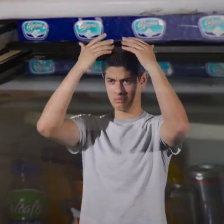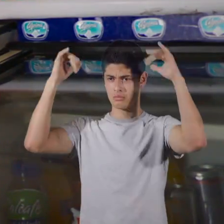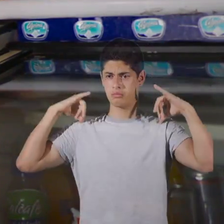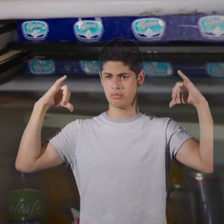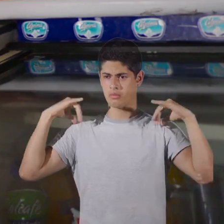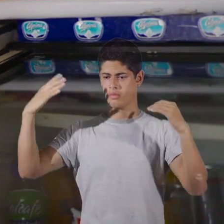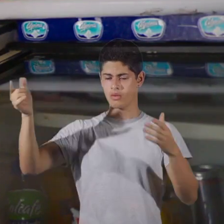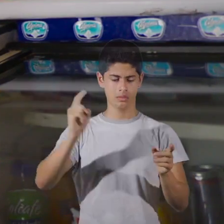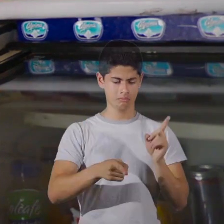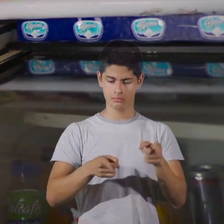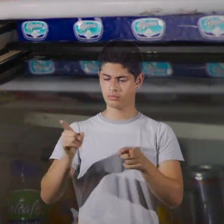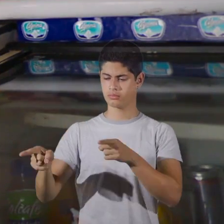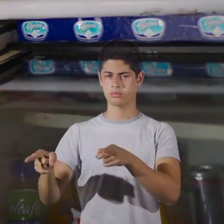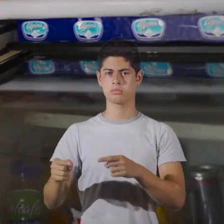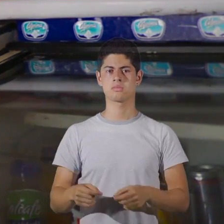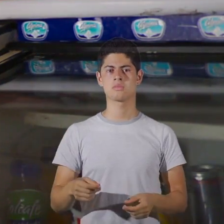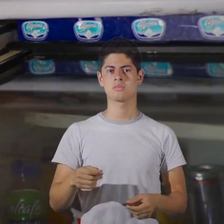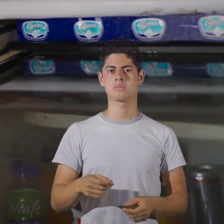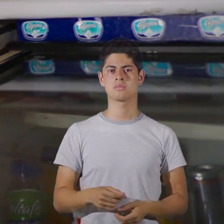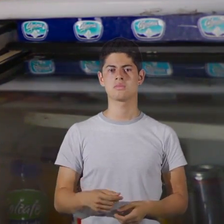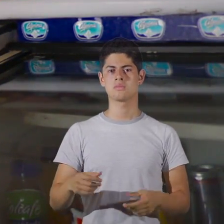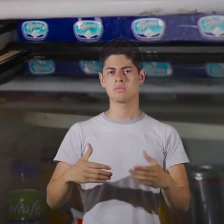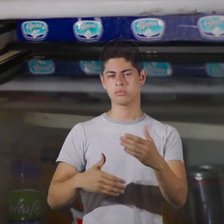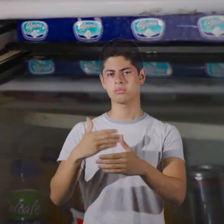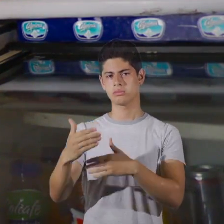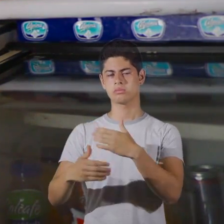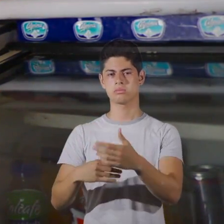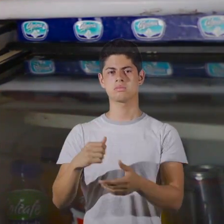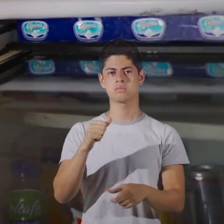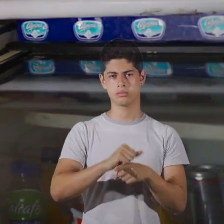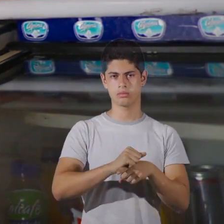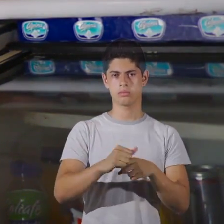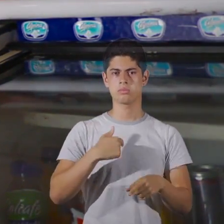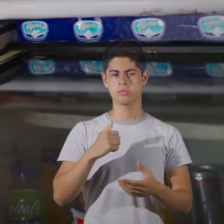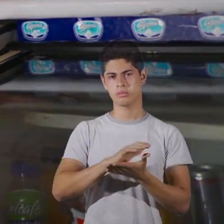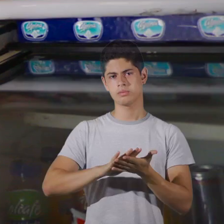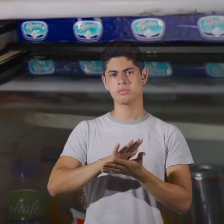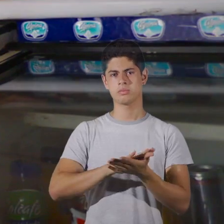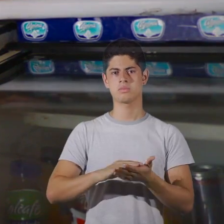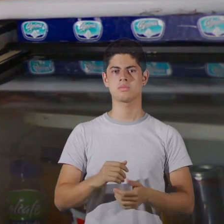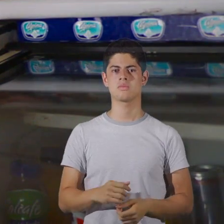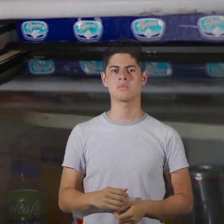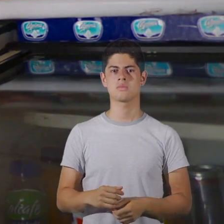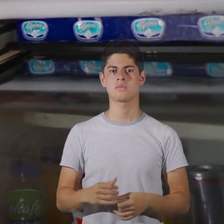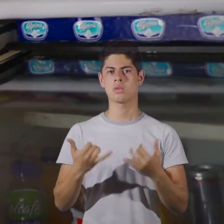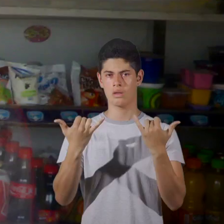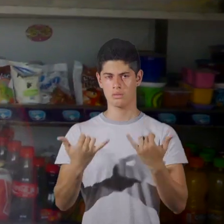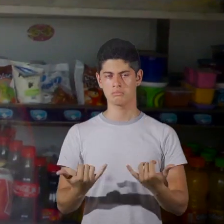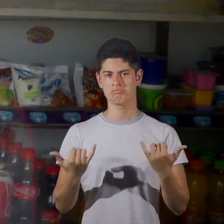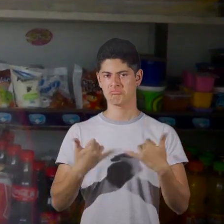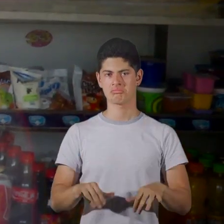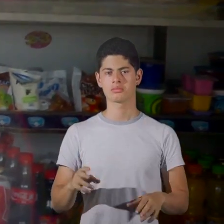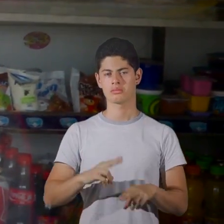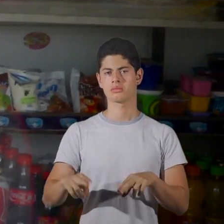sacaba todo lo que es lo que él me pedía, él me señalaba, yo le sacaba varias cosas, él escogía, pues a medida hora